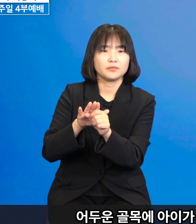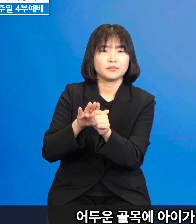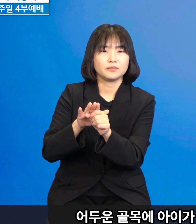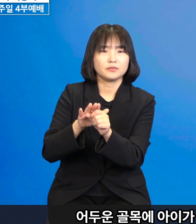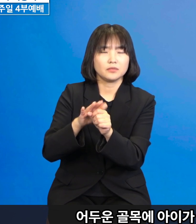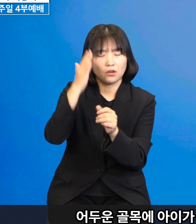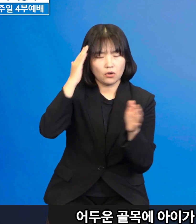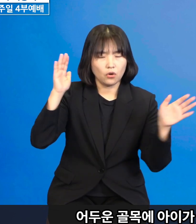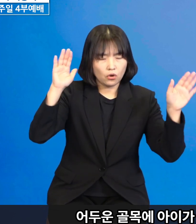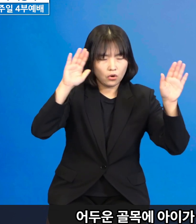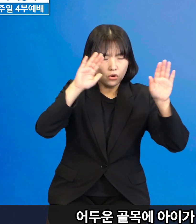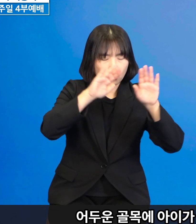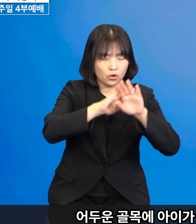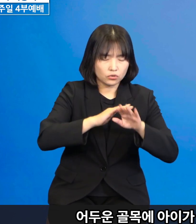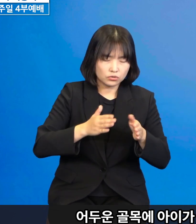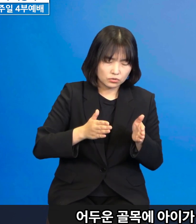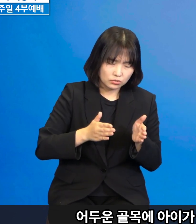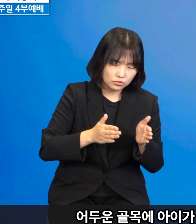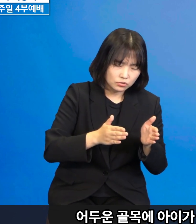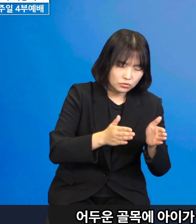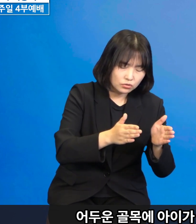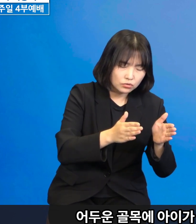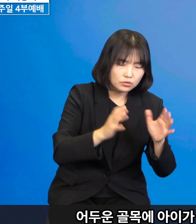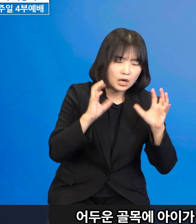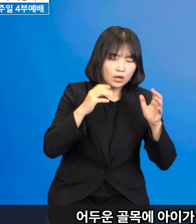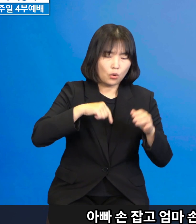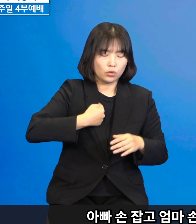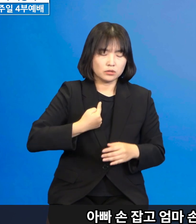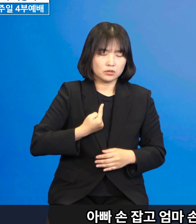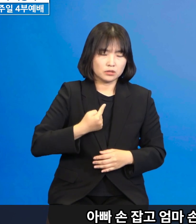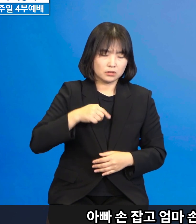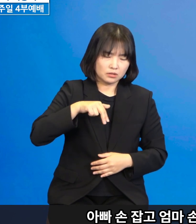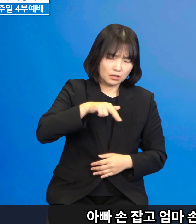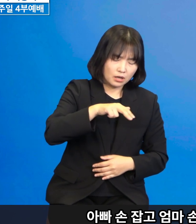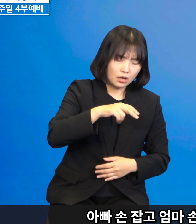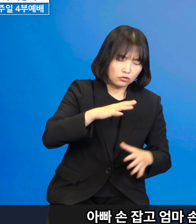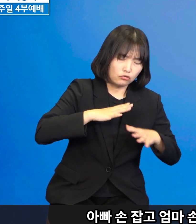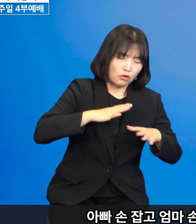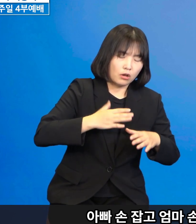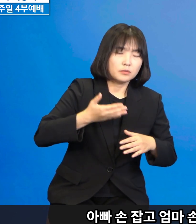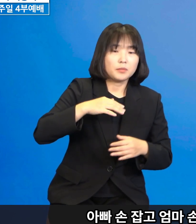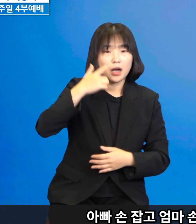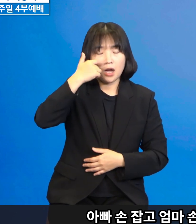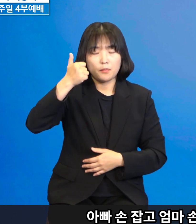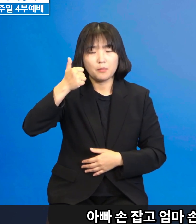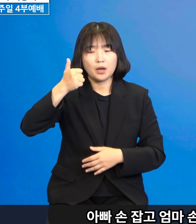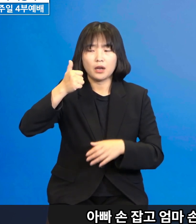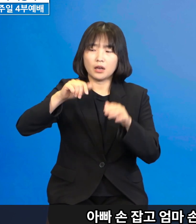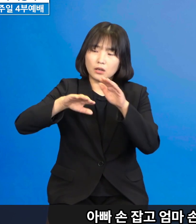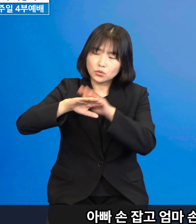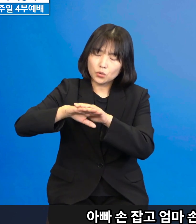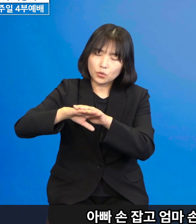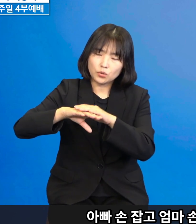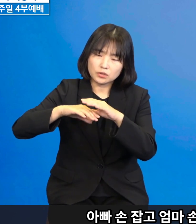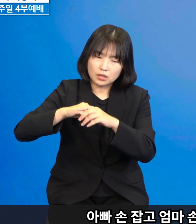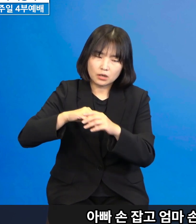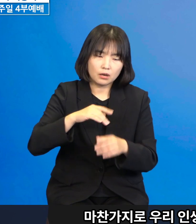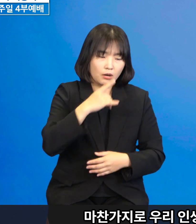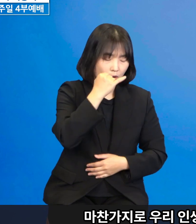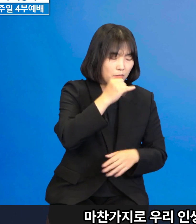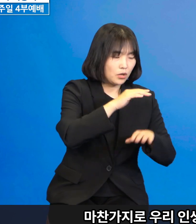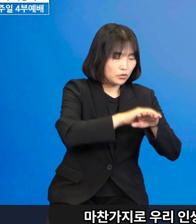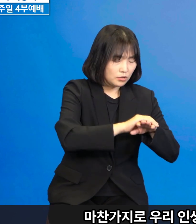어두운 골목에 아이가 혼자 가면 너무나 두렵지만 아빠 손 잡고 엄마 손 잡으면 두려워하지